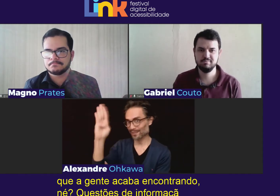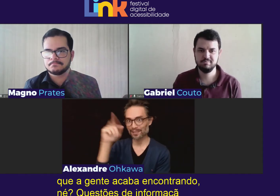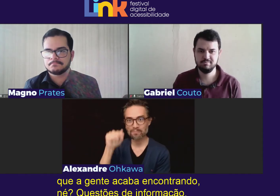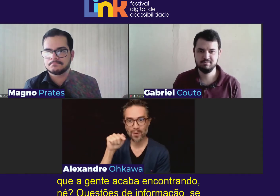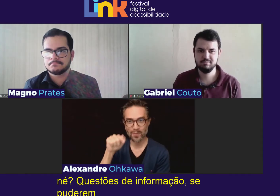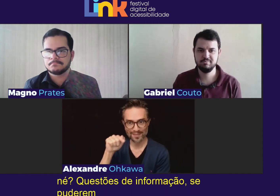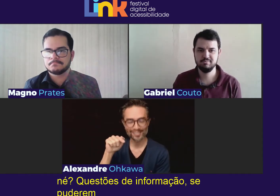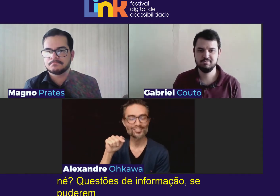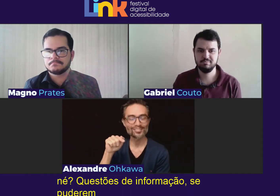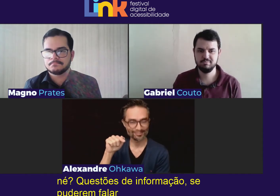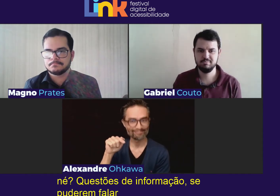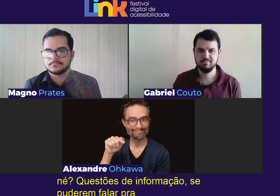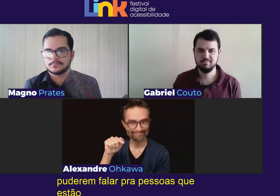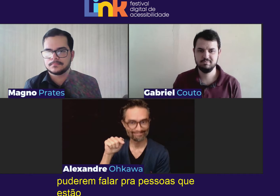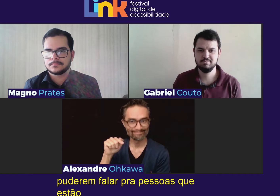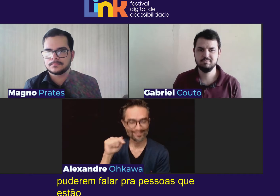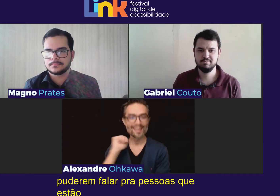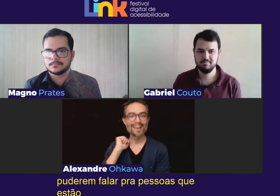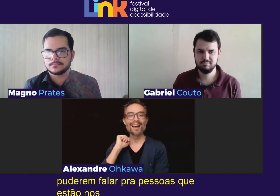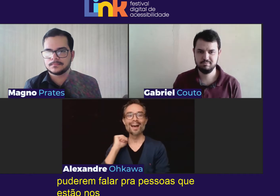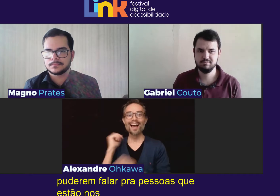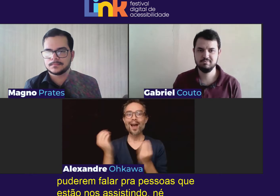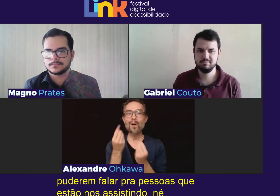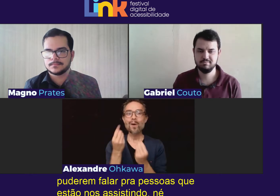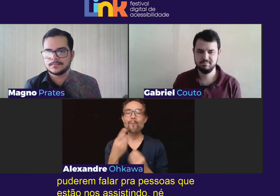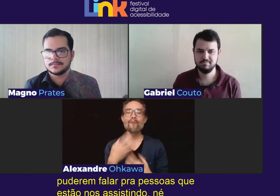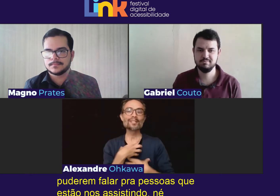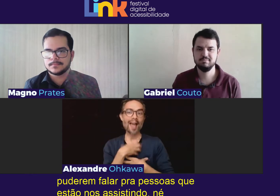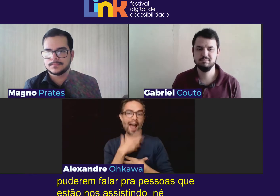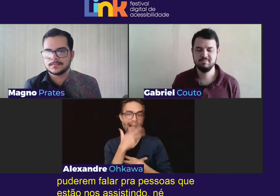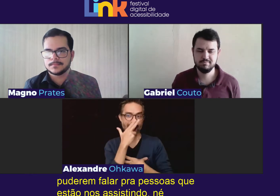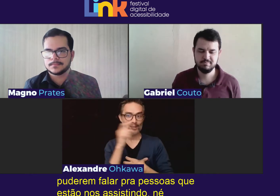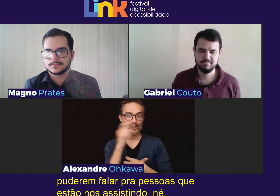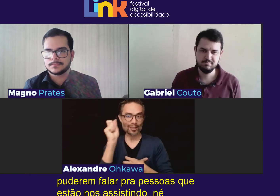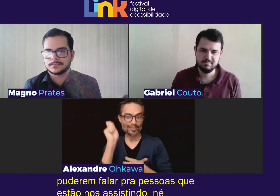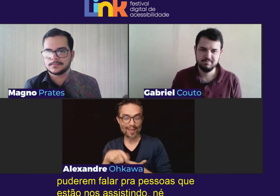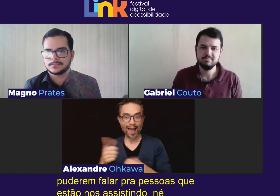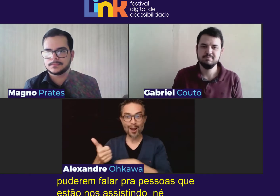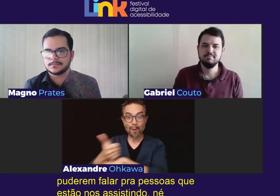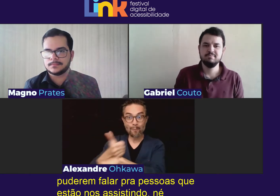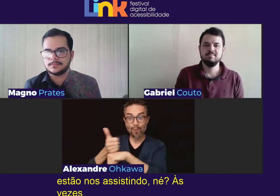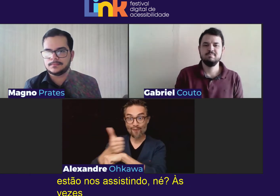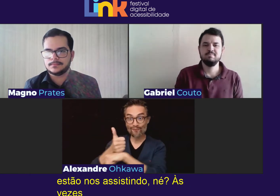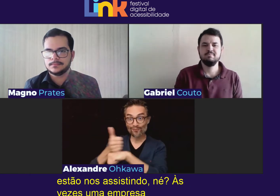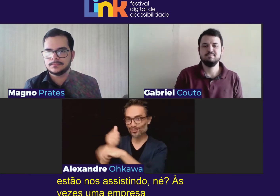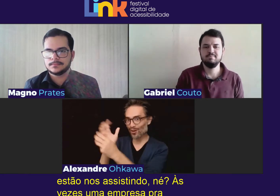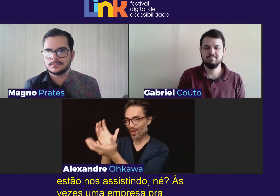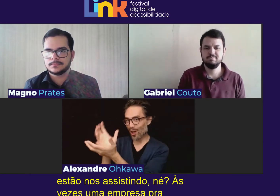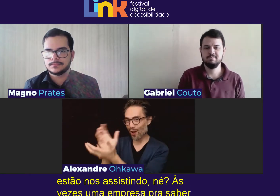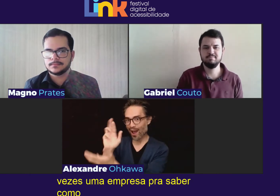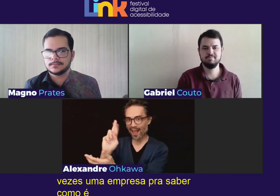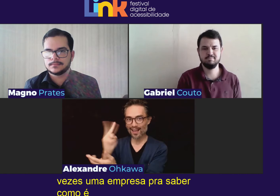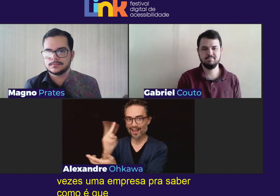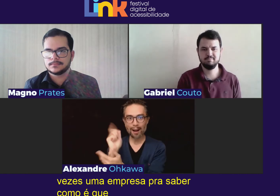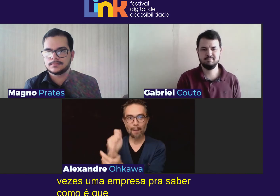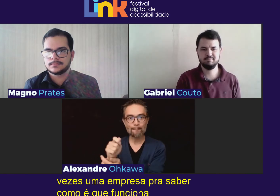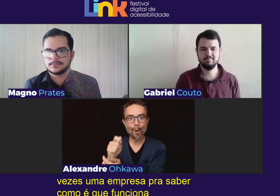assistindo, né? Às vezes uma empresa, para saber como é que funciona a questão do RH, para encontrar um